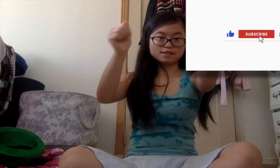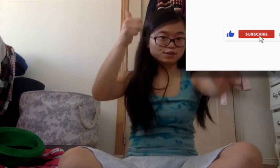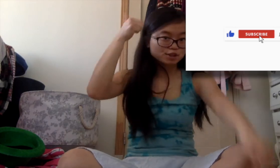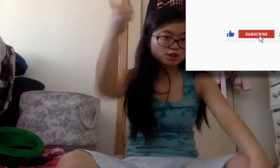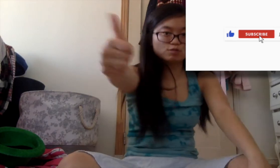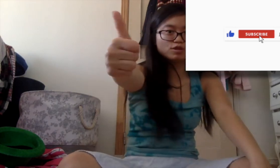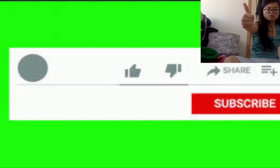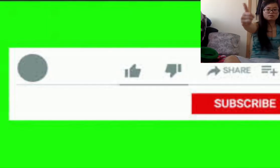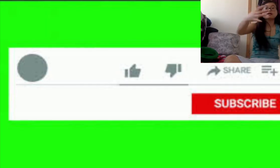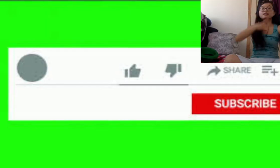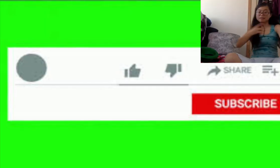就啊，